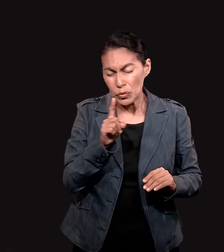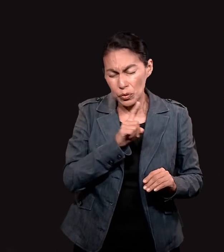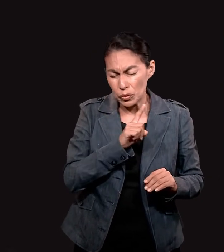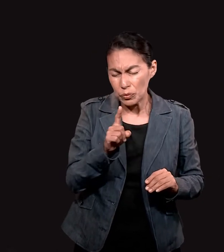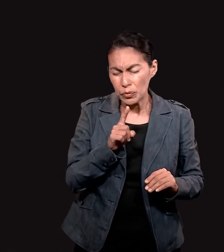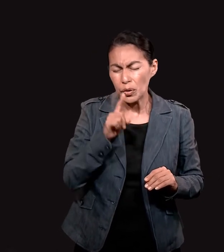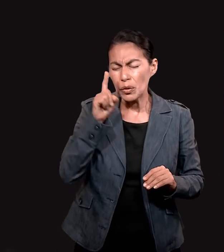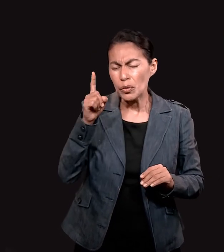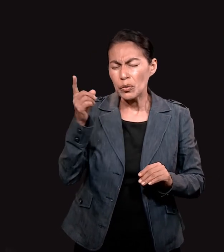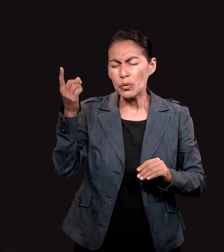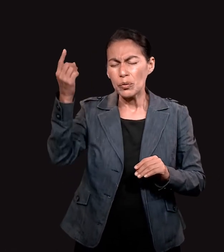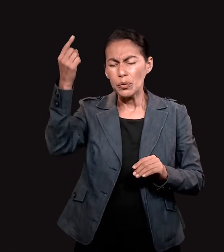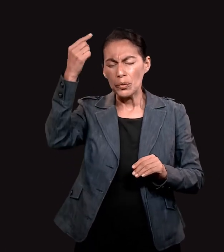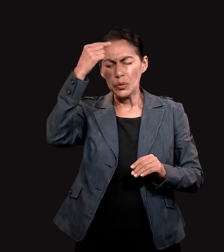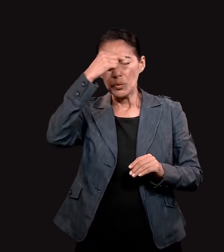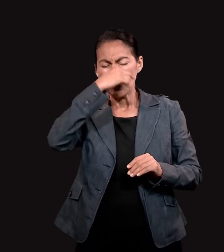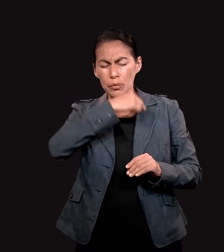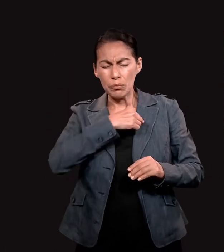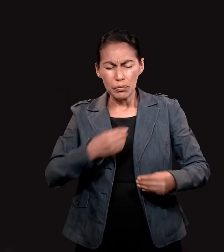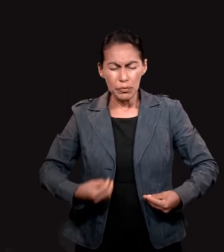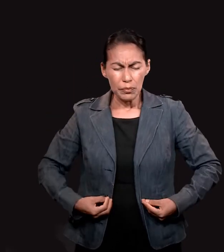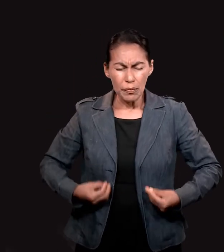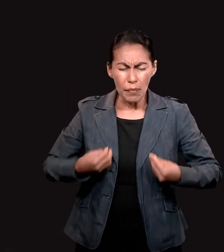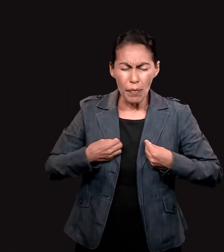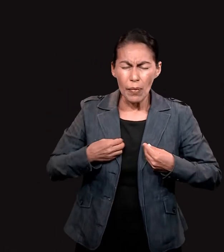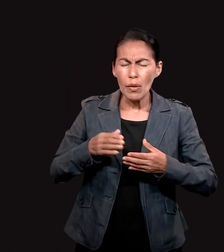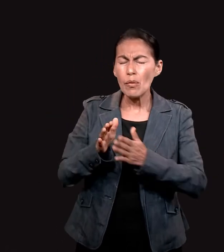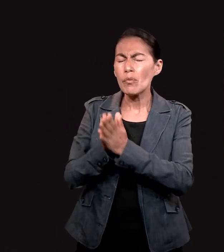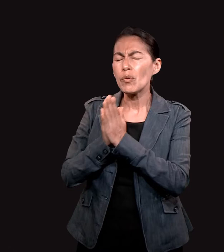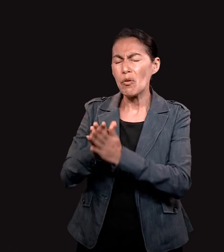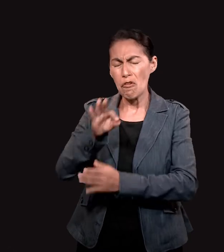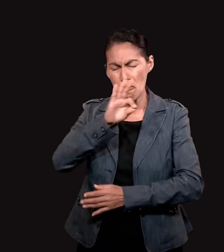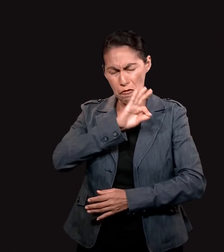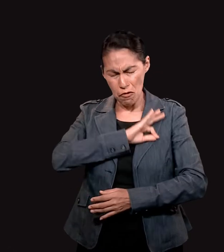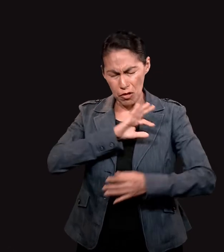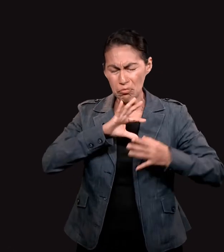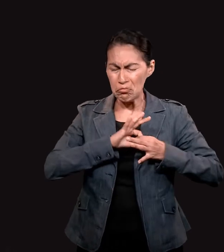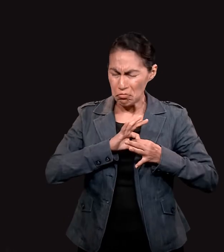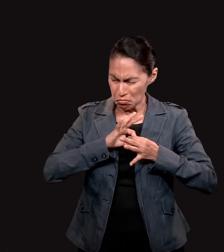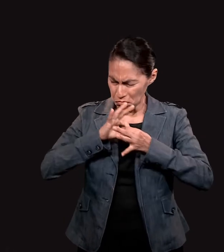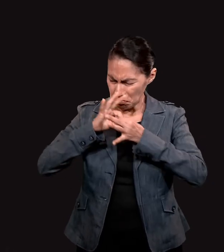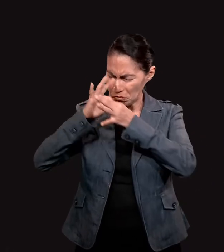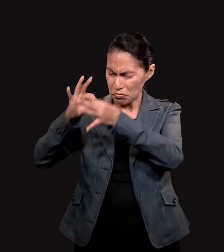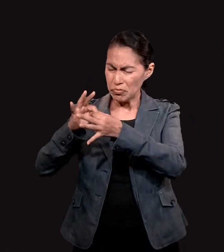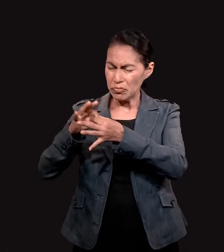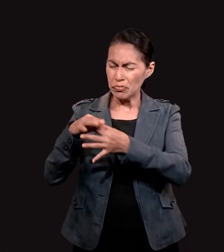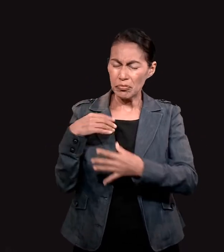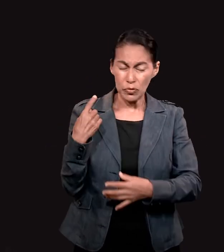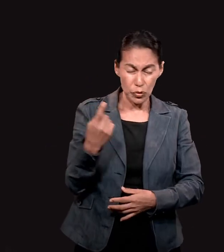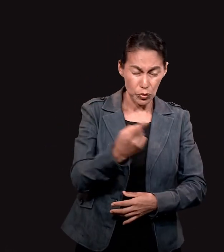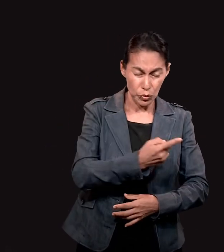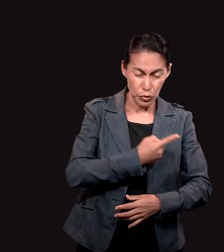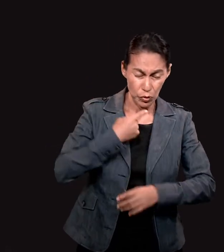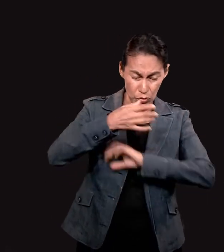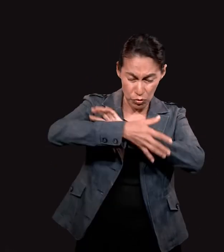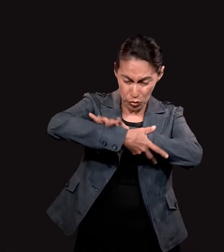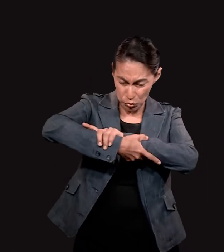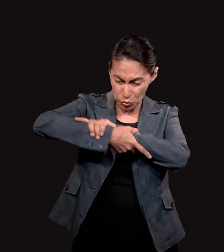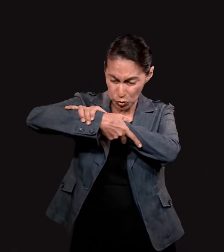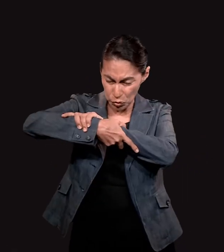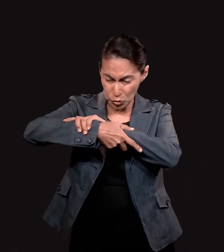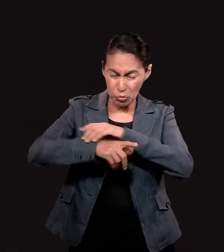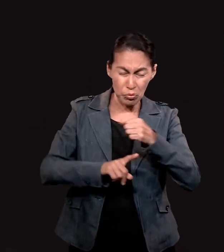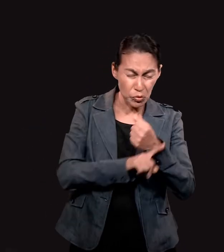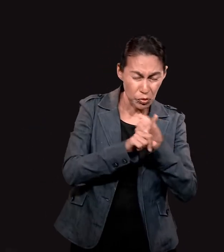solos y que la salud pueda regresar a sus vidas, Señor. Tenemos fe en ti y sabemos que si estamos agarrados de tu mano,